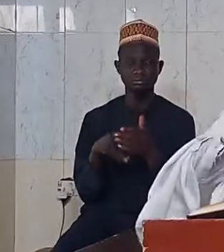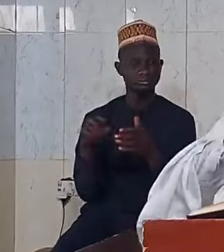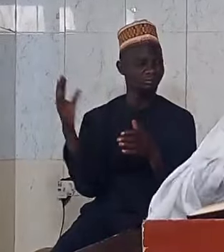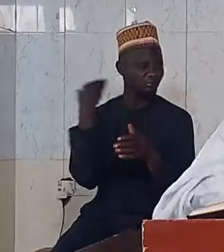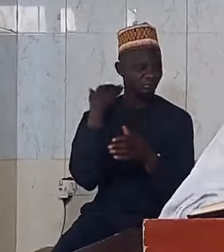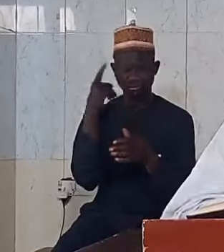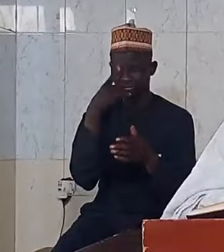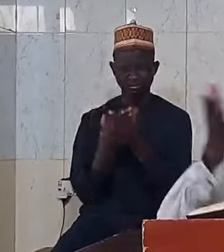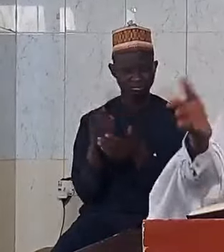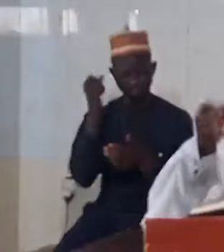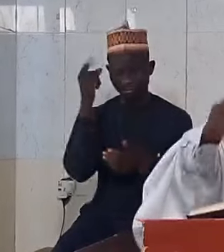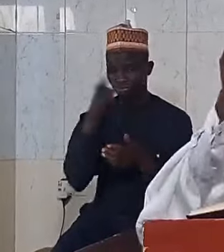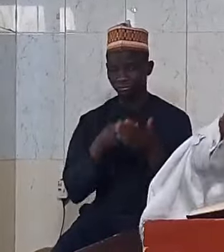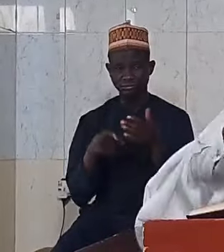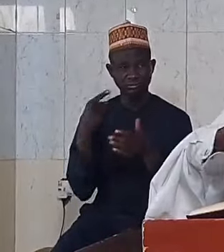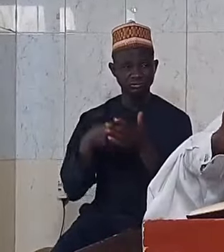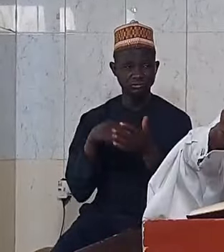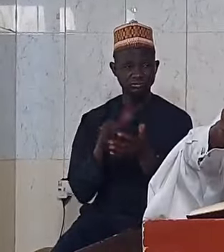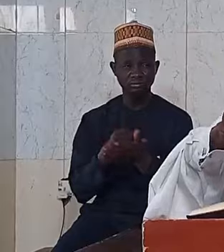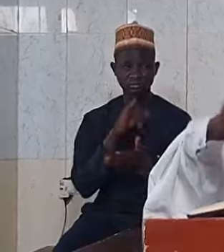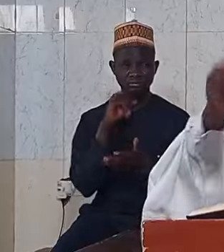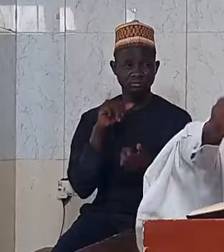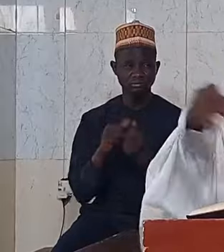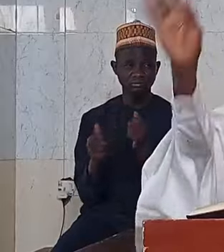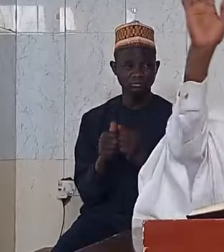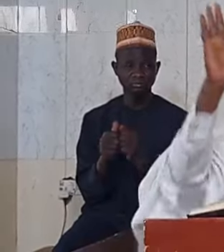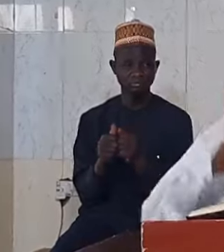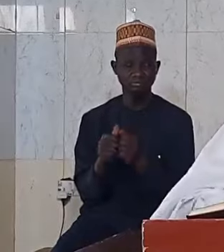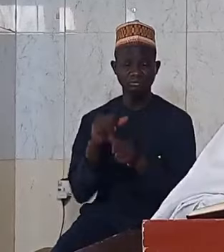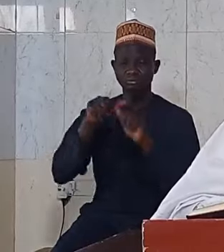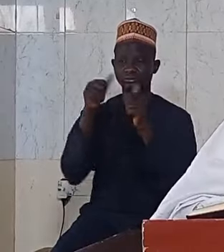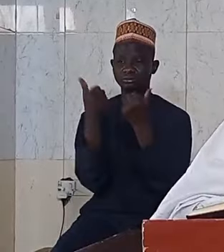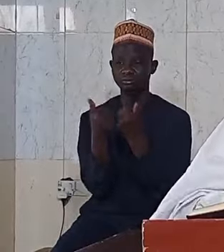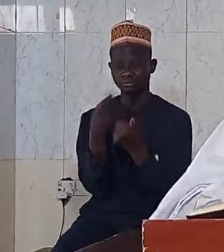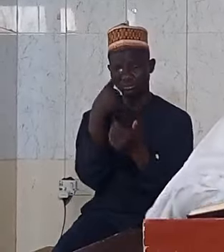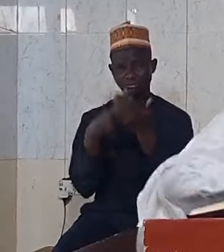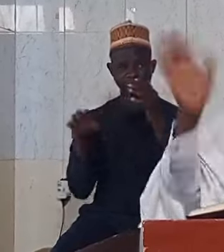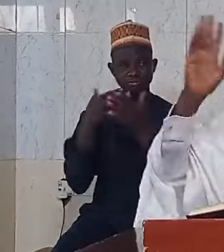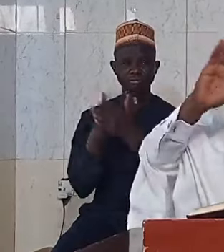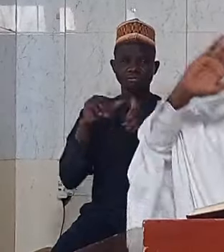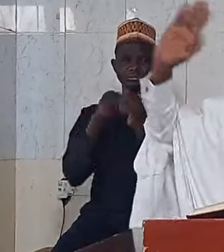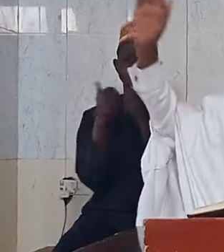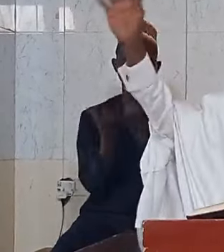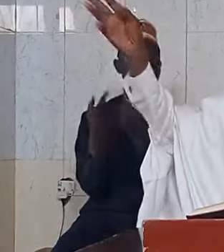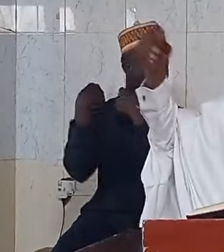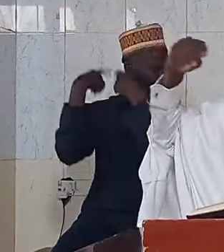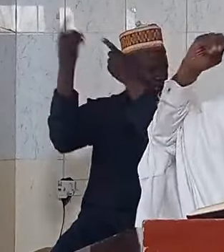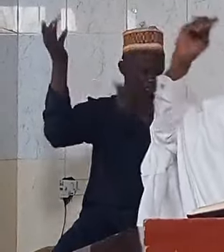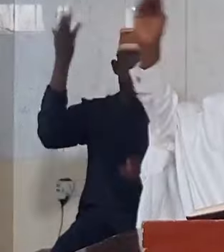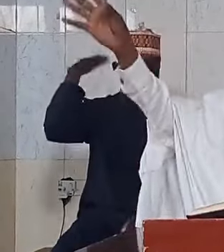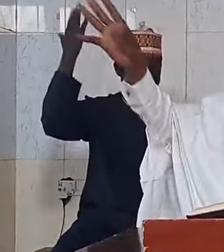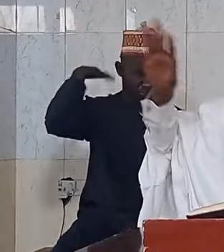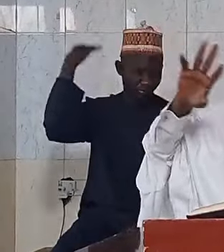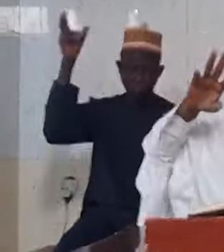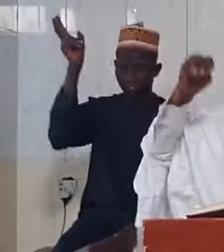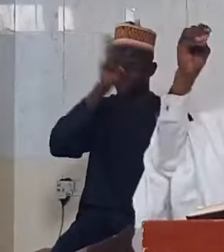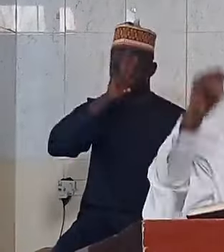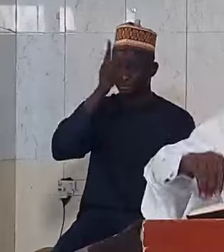da suke wa Allah wannan kuma dama shine asalin fikirar masu shirka duk masu shirka tun na farko da a